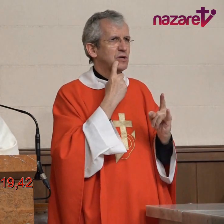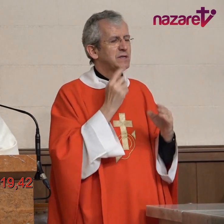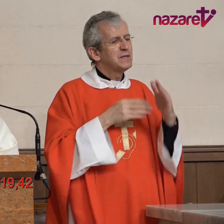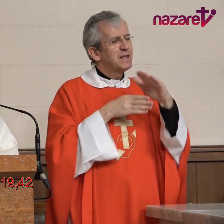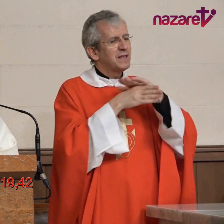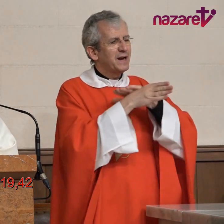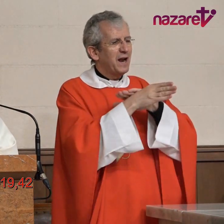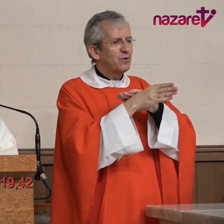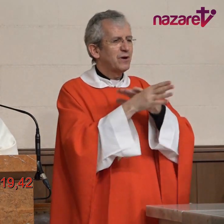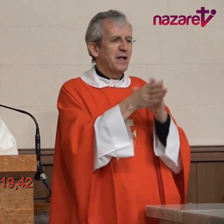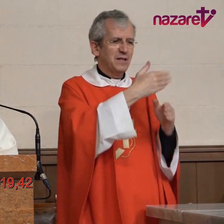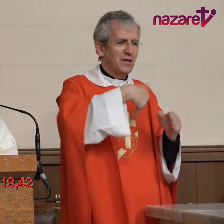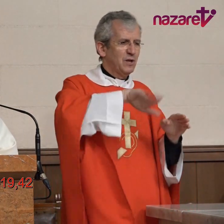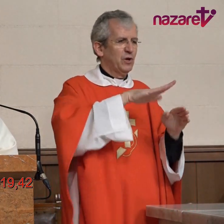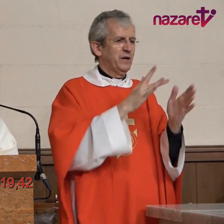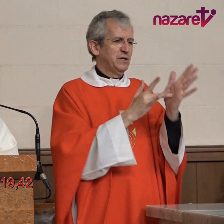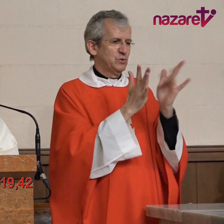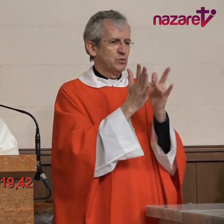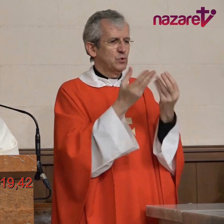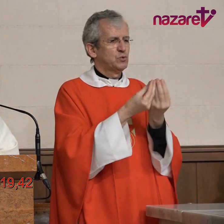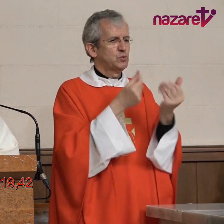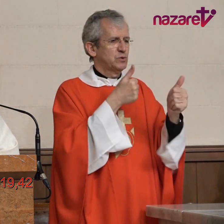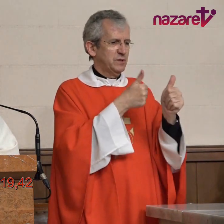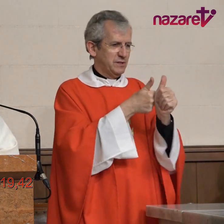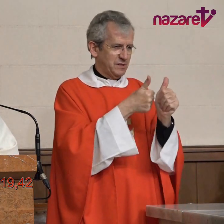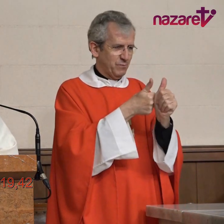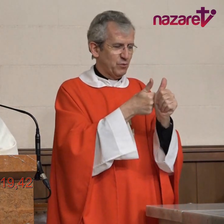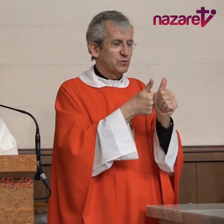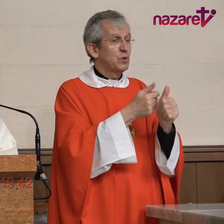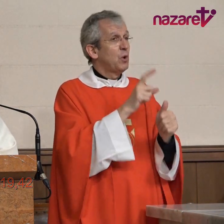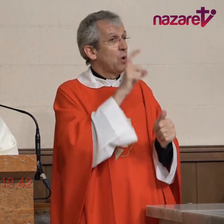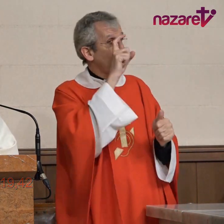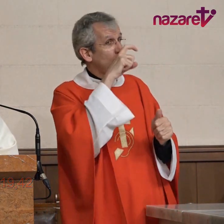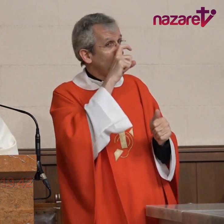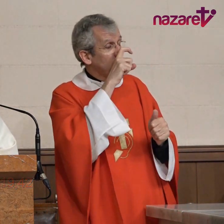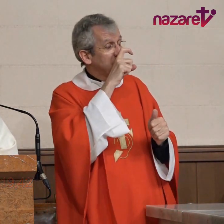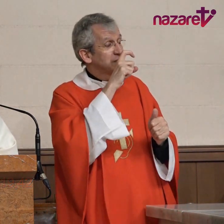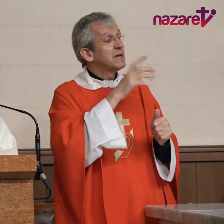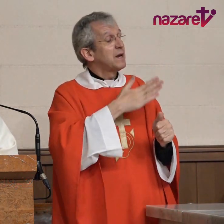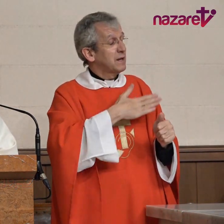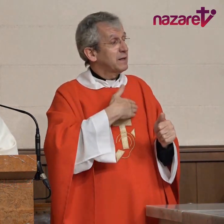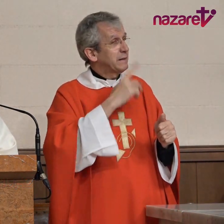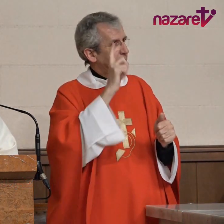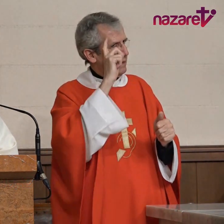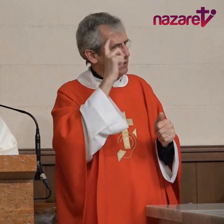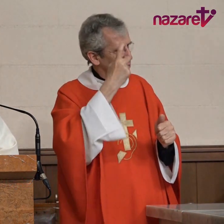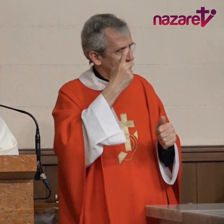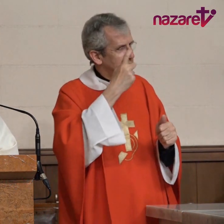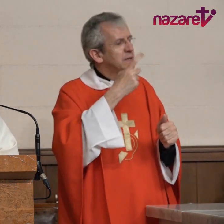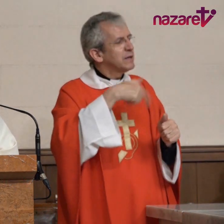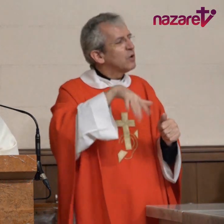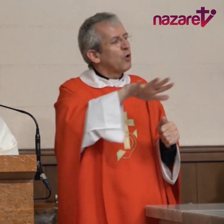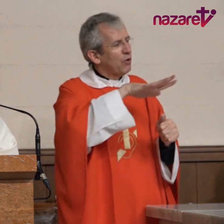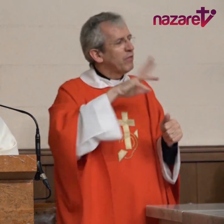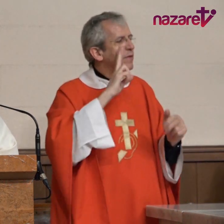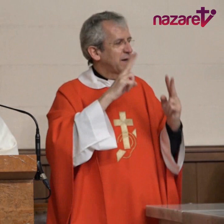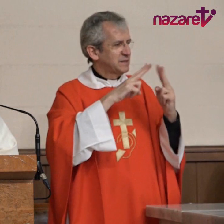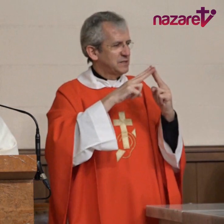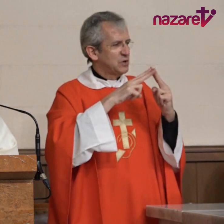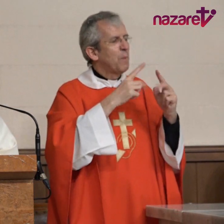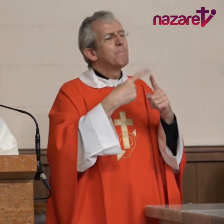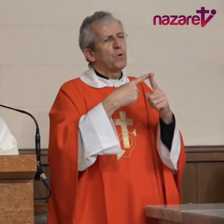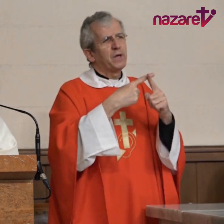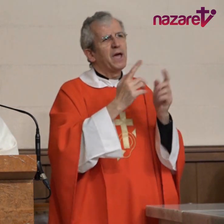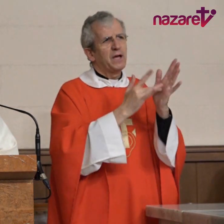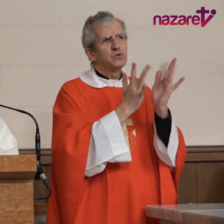Y entraron allí él y sus discípulos. Judas, el que lo iba a entregar, conocía también ese sitio, porque Jesús se